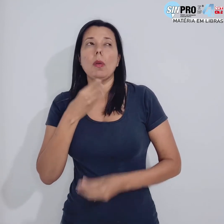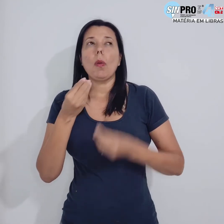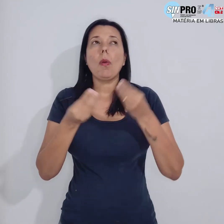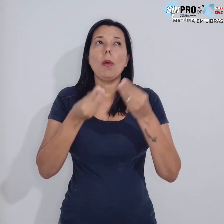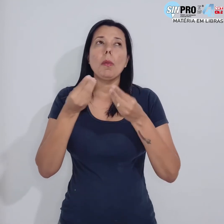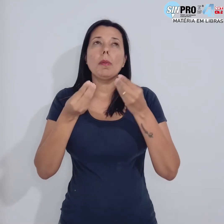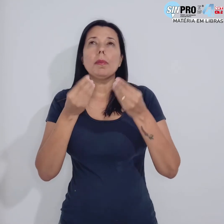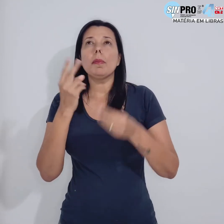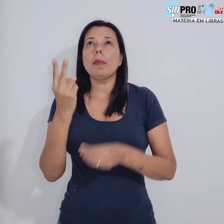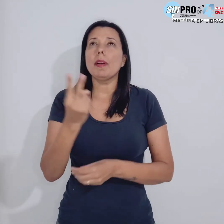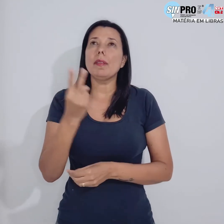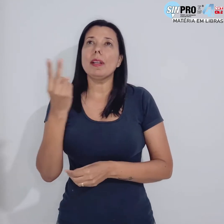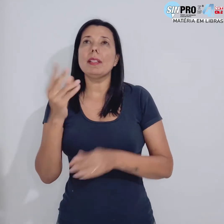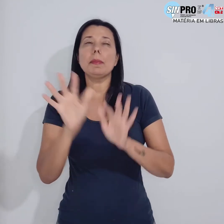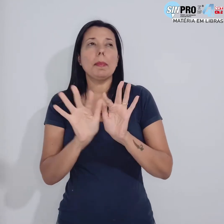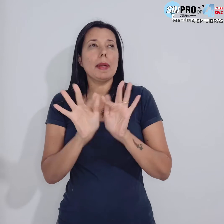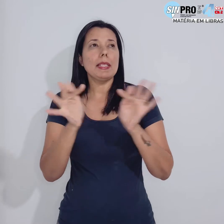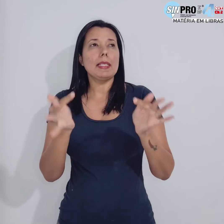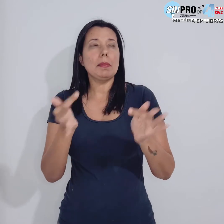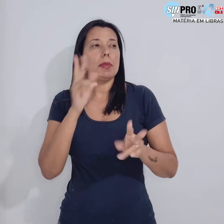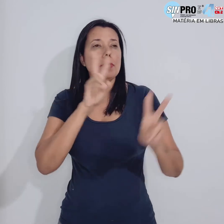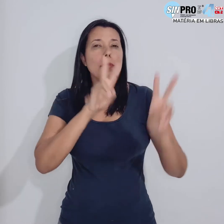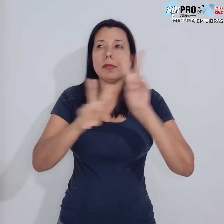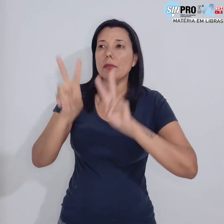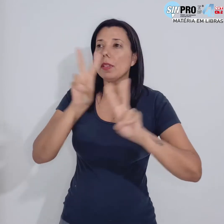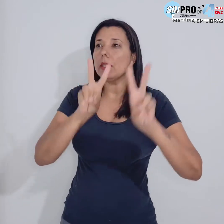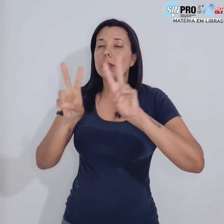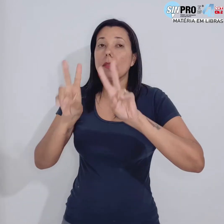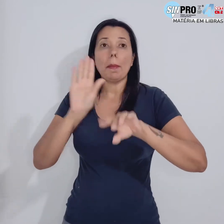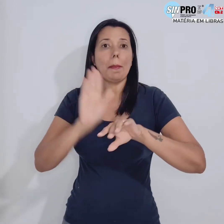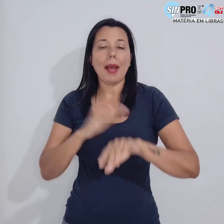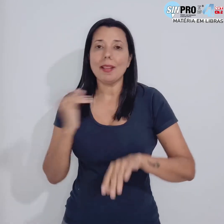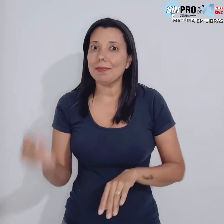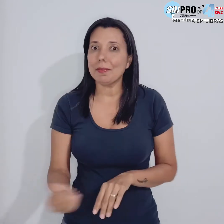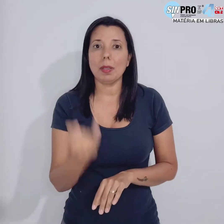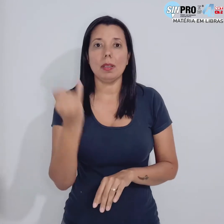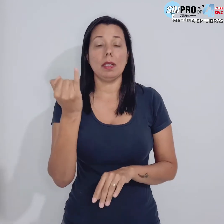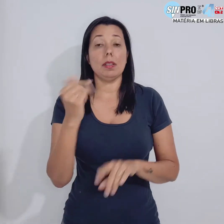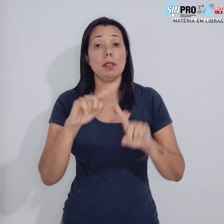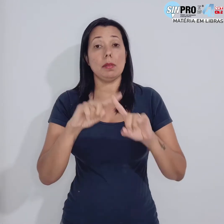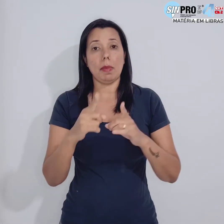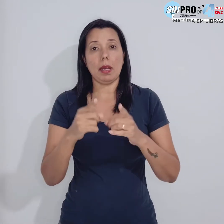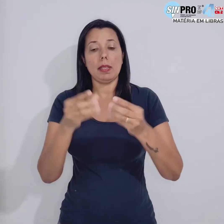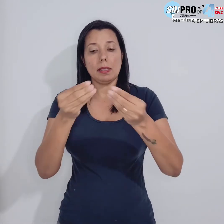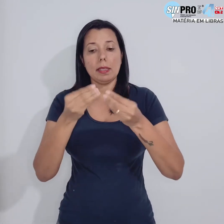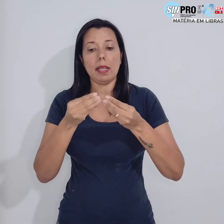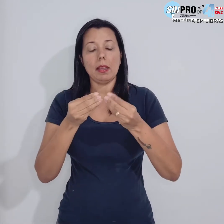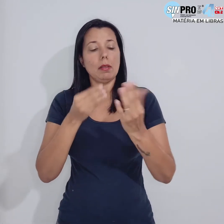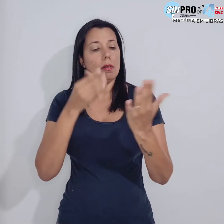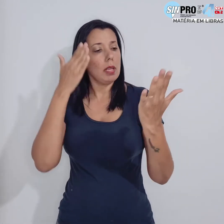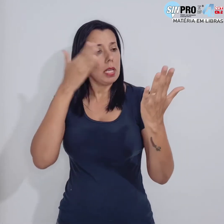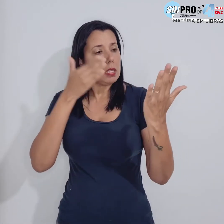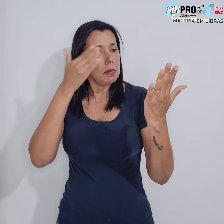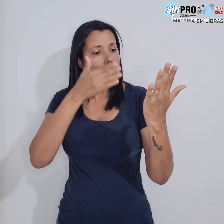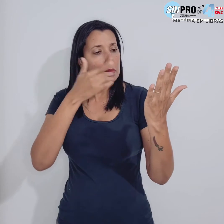uma vez, que o mais simples fosse visto como o mais importante, mas nos deram espelhos e vimos